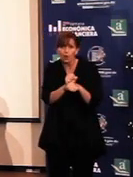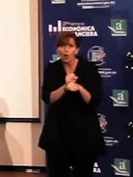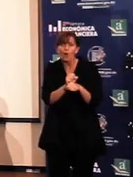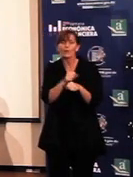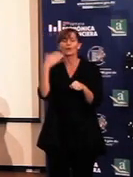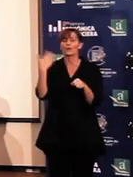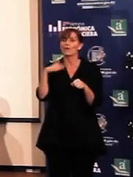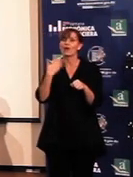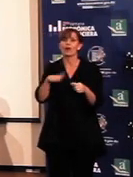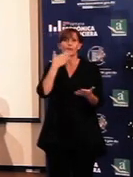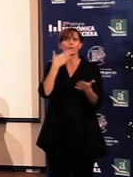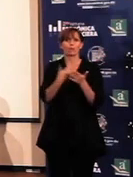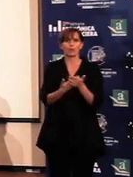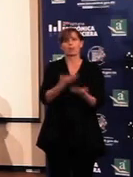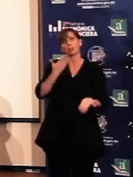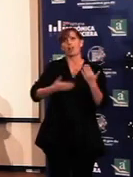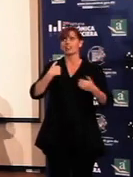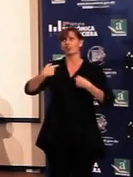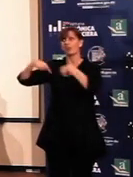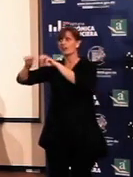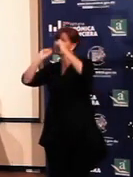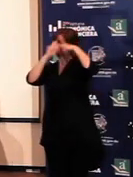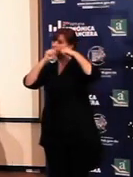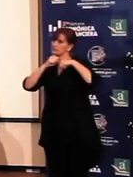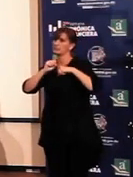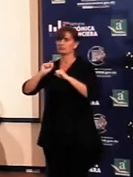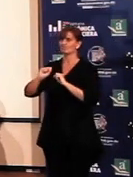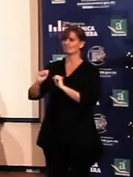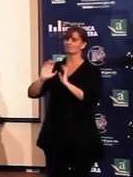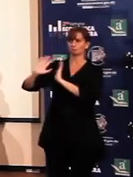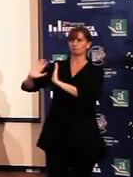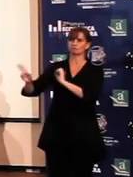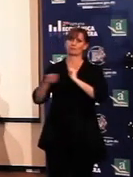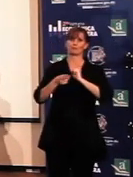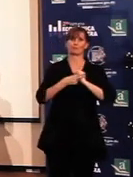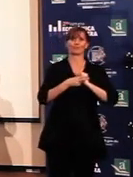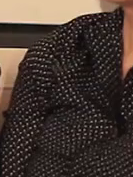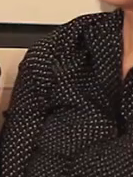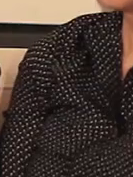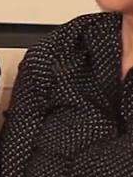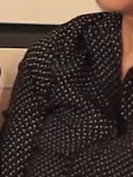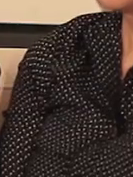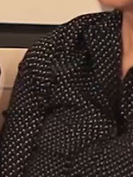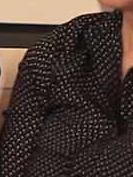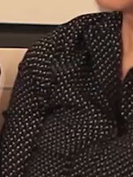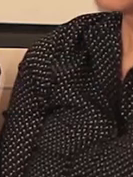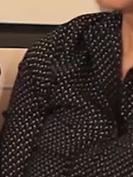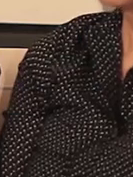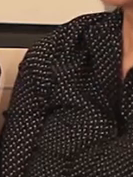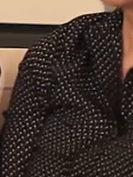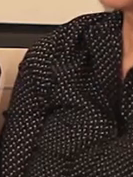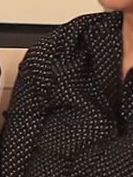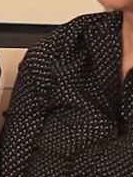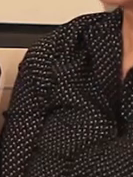tengo que guardar pero me hice ese propósito pero cuando ustedes sean de la edad mía ustedes los van a agradecer muchísimo